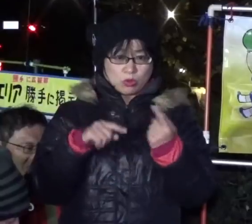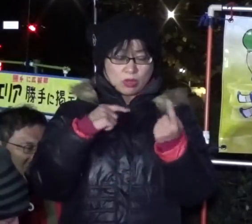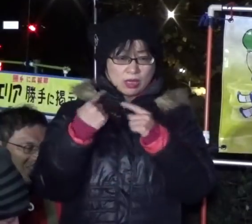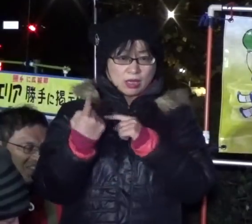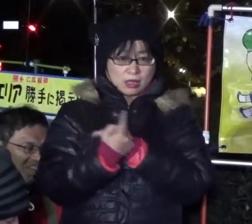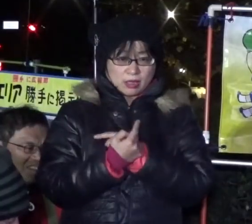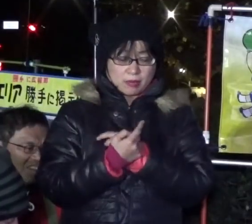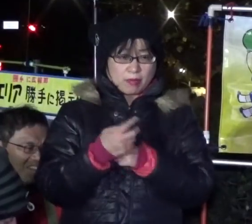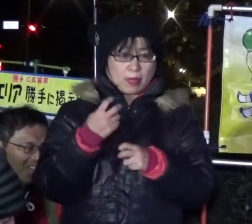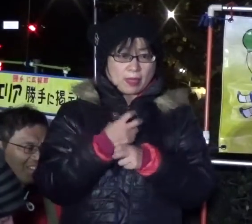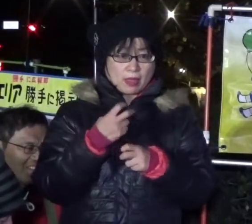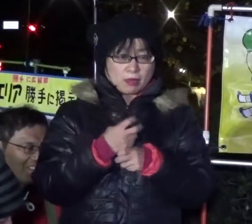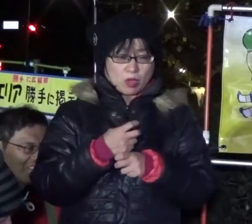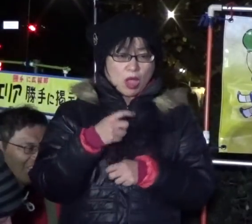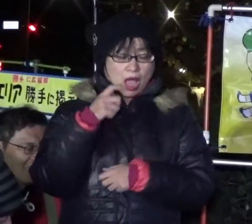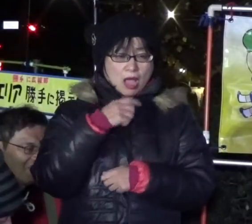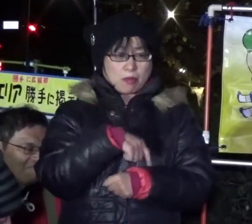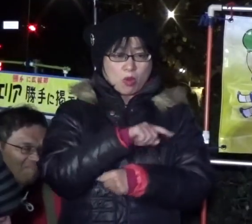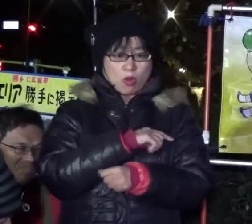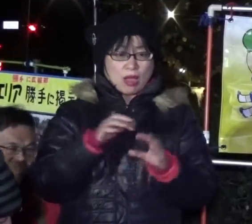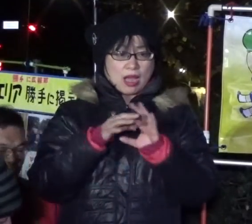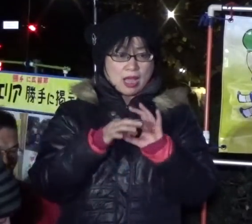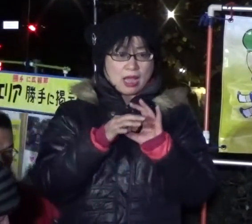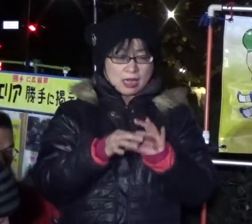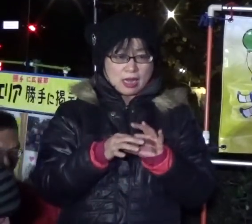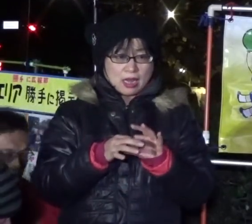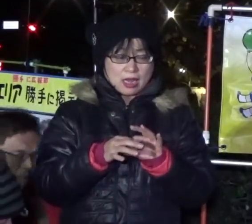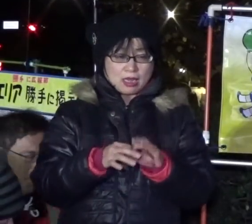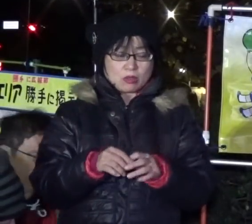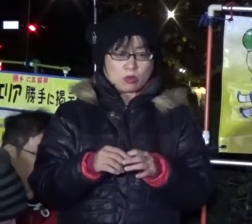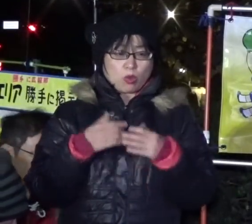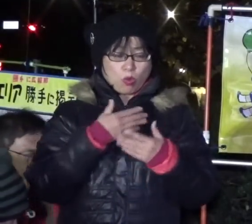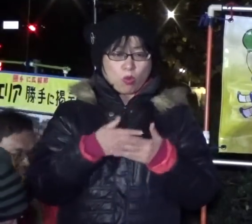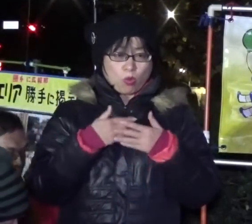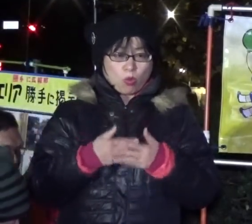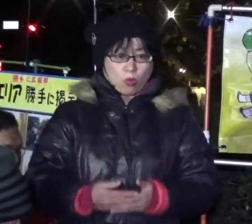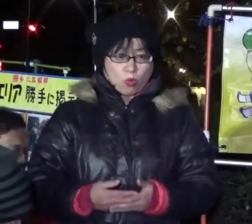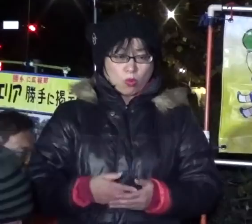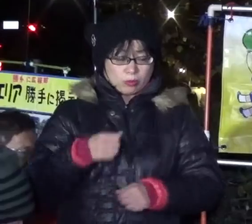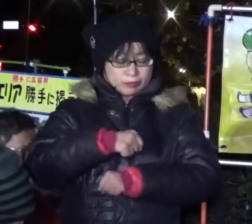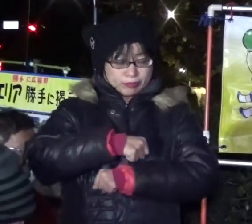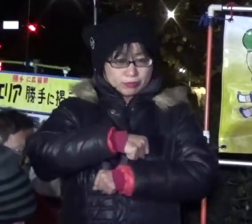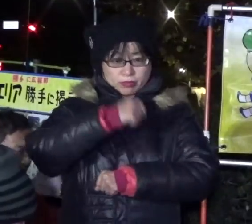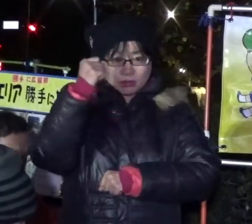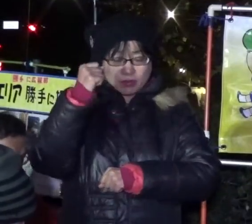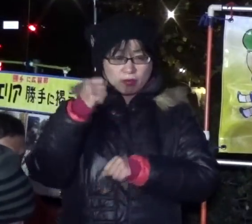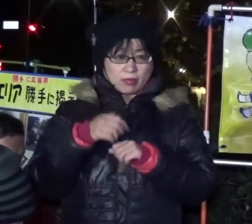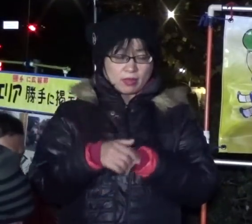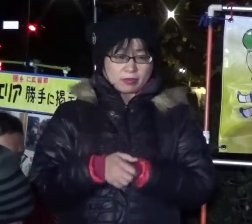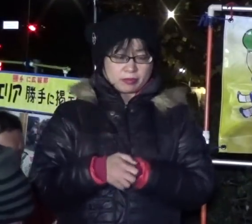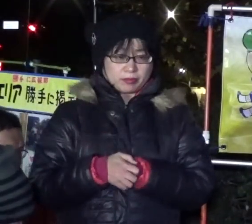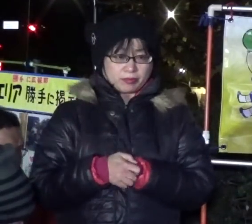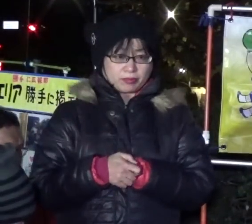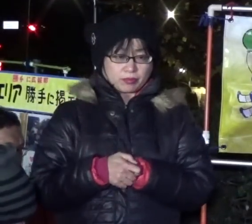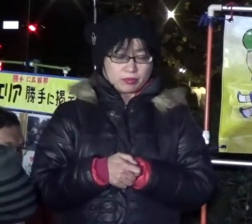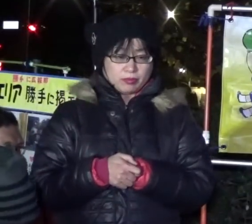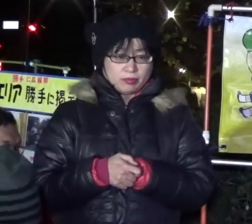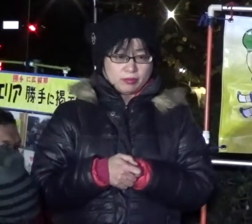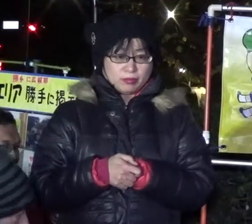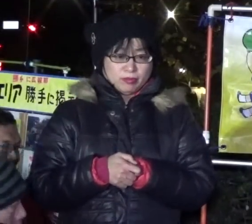反の安保関連法を合憲化することであって、絶対に許すわけにはいきません